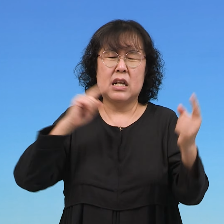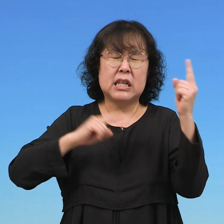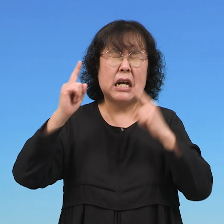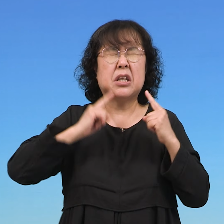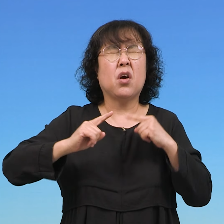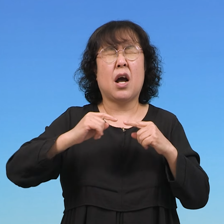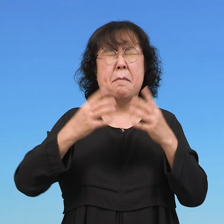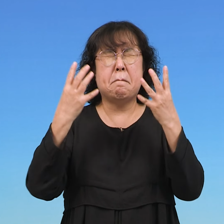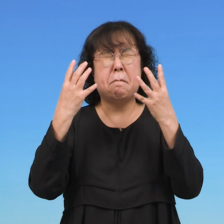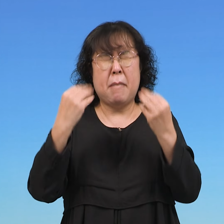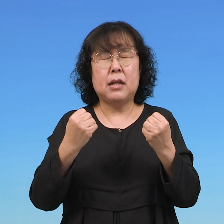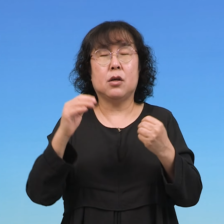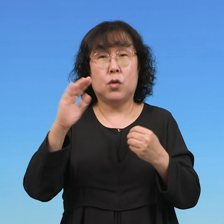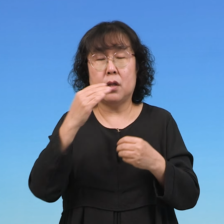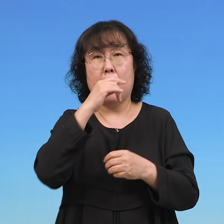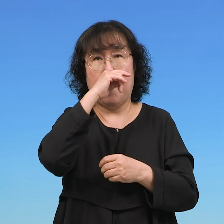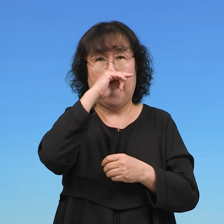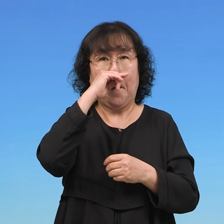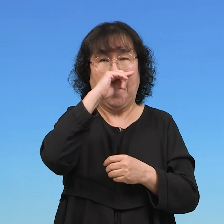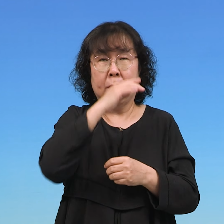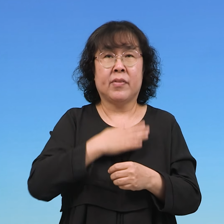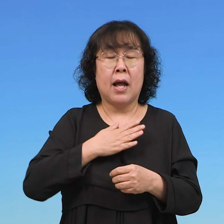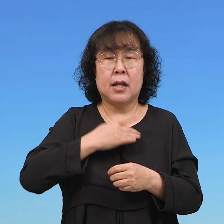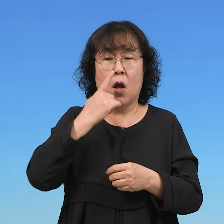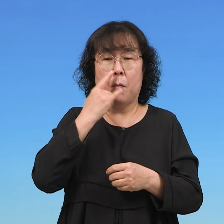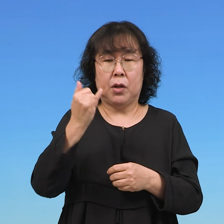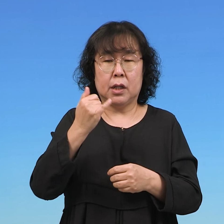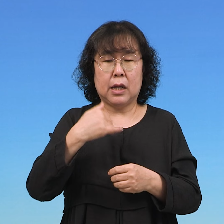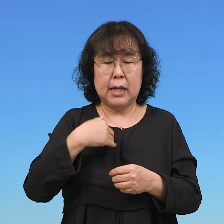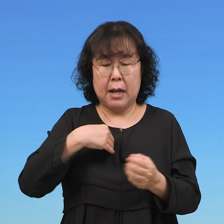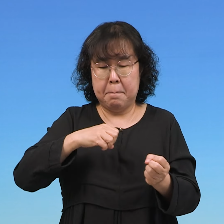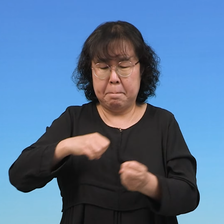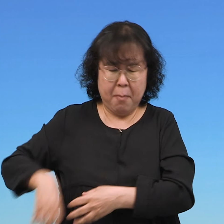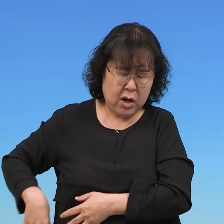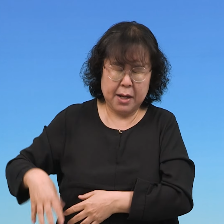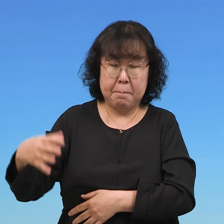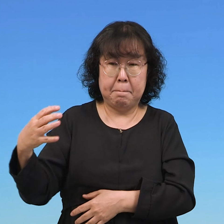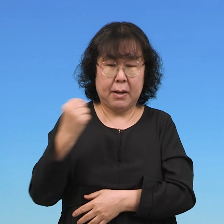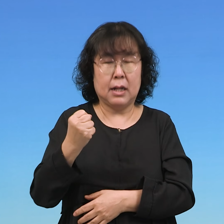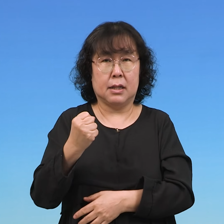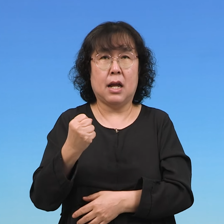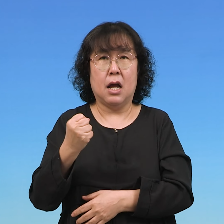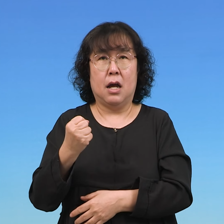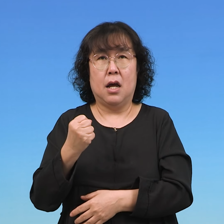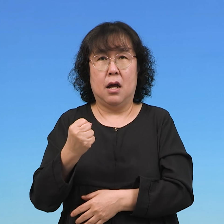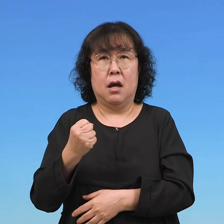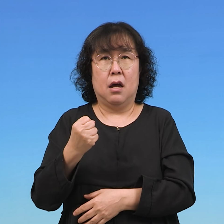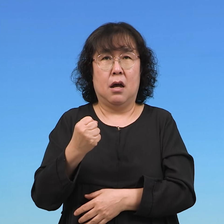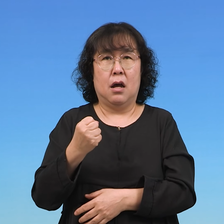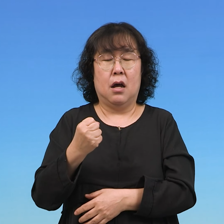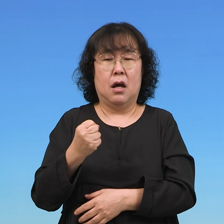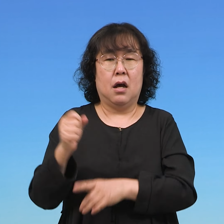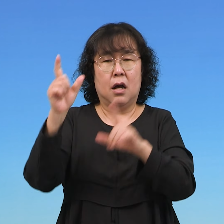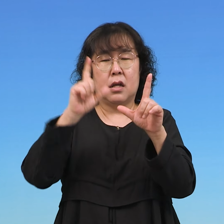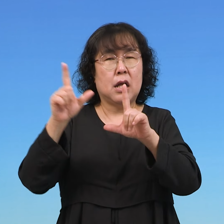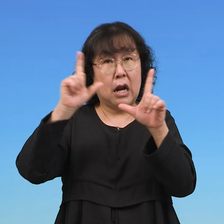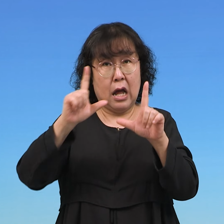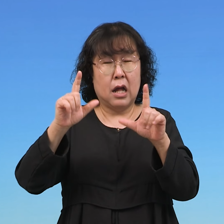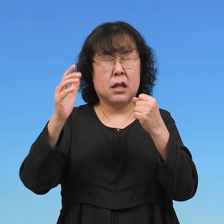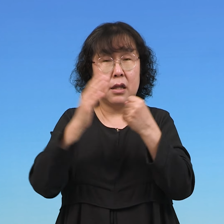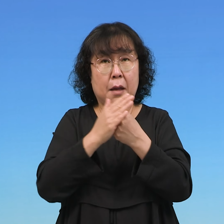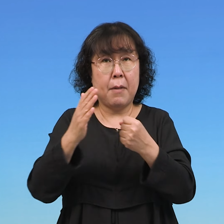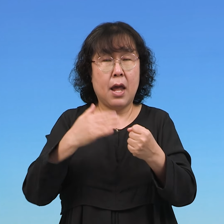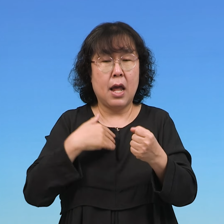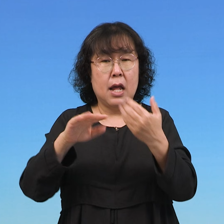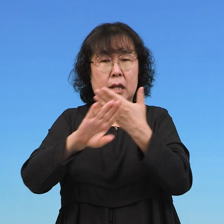트라우마가 있는가 하니까요, 이분은 이제 나는 어머니께 어릴 때 버림받았다, 이런 느낌을 갖고 살다 보니까